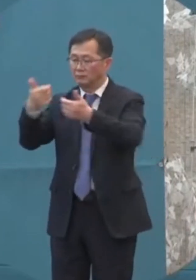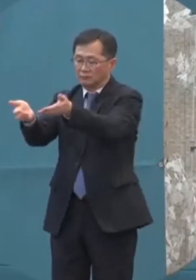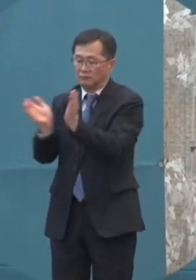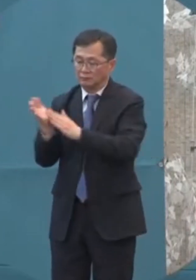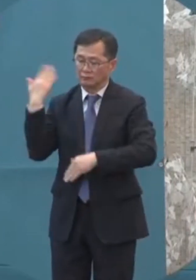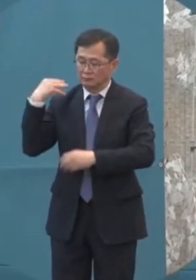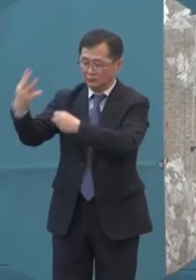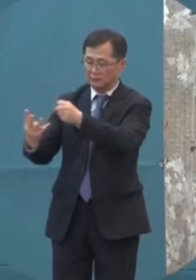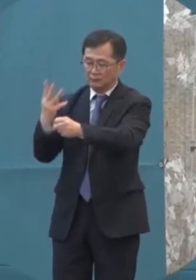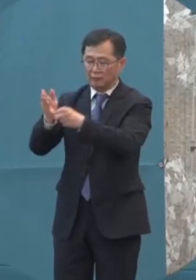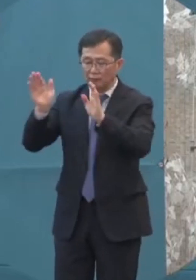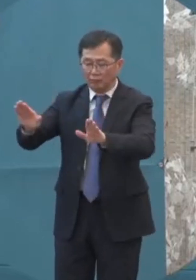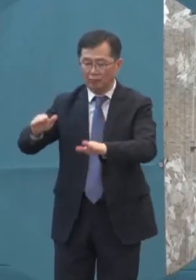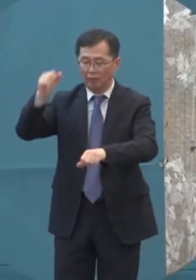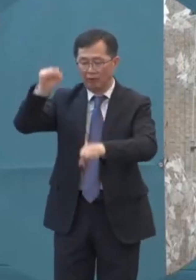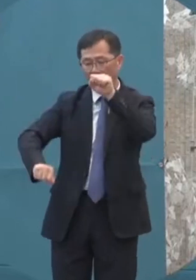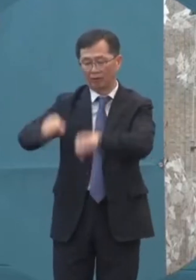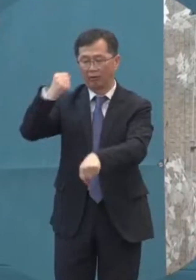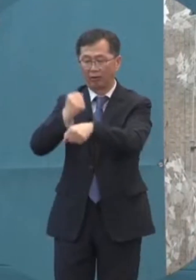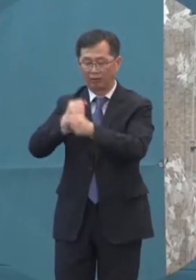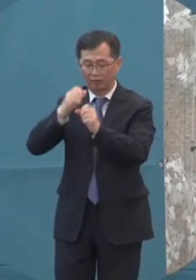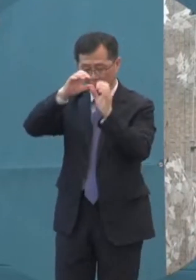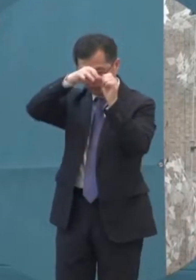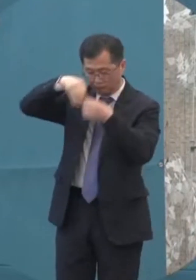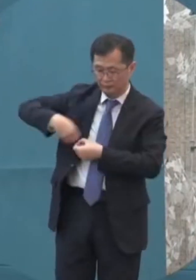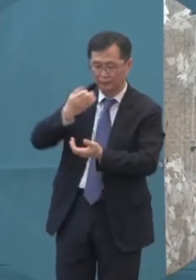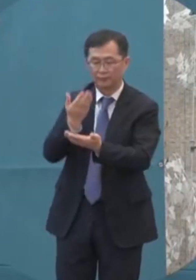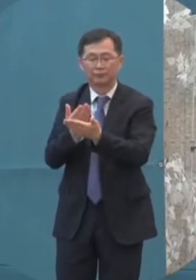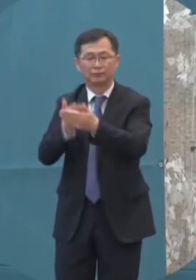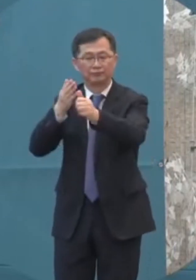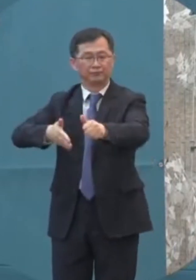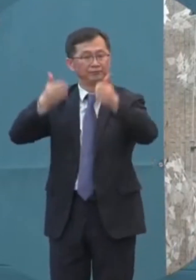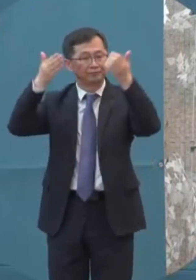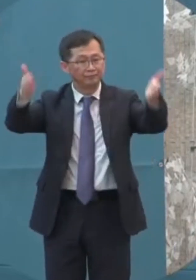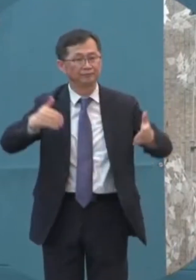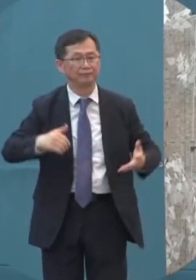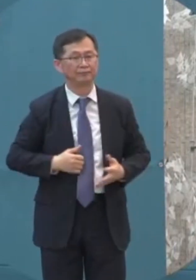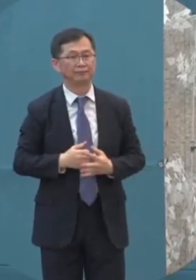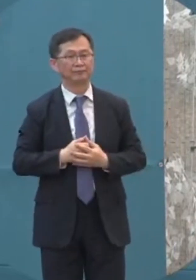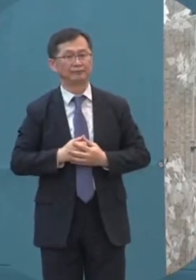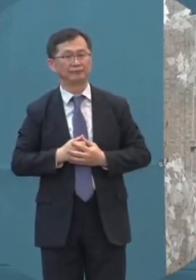지난 3년 동안 무엇을 했는지 한번 돌아봐야 합니다.